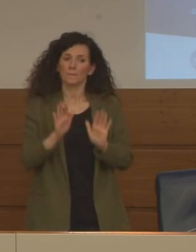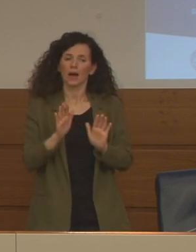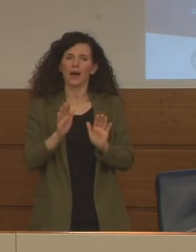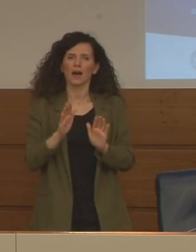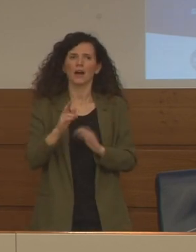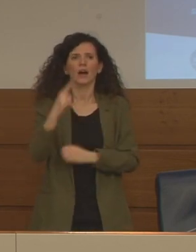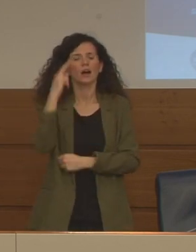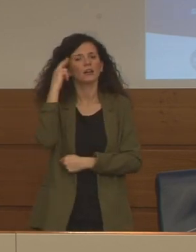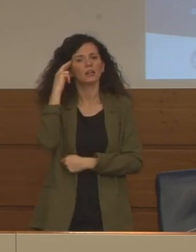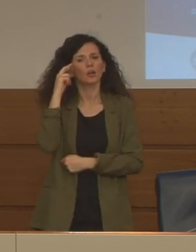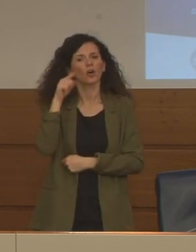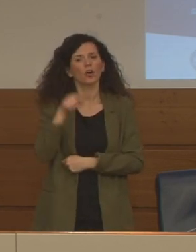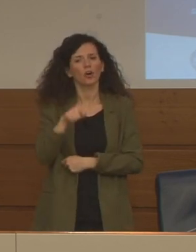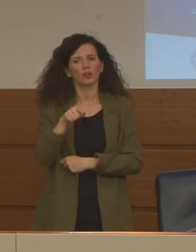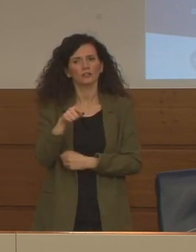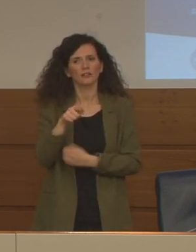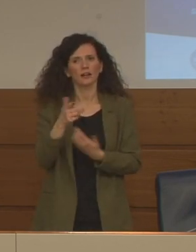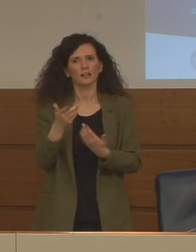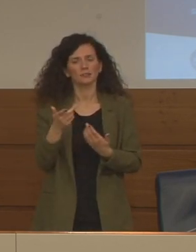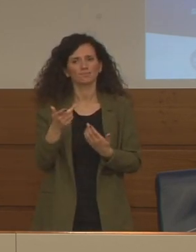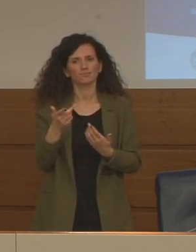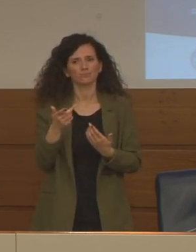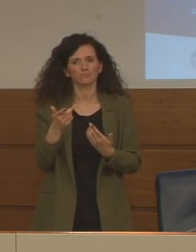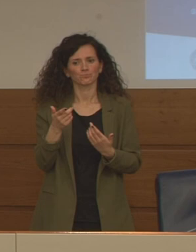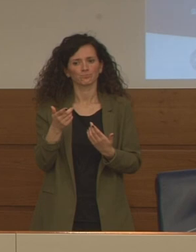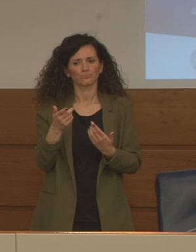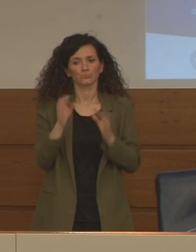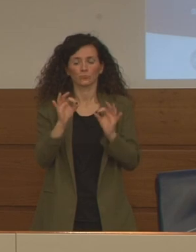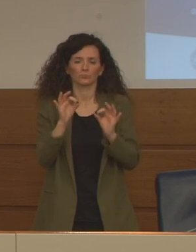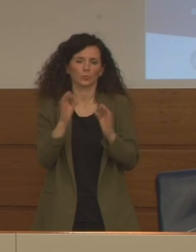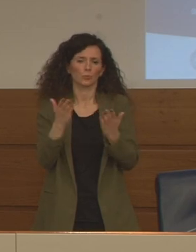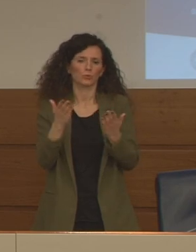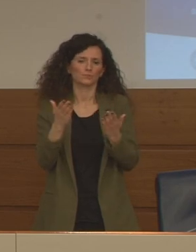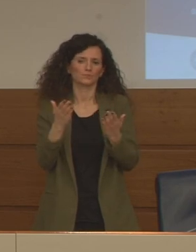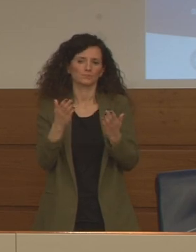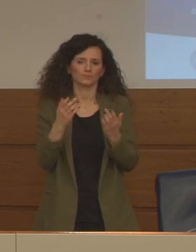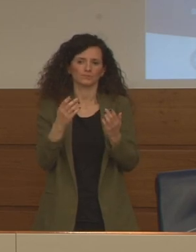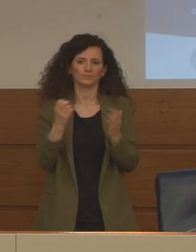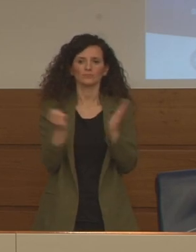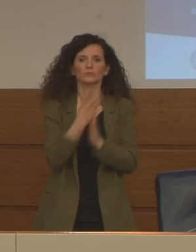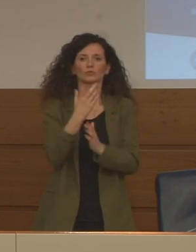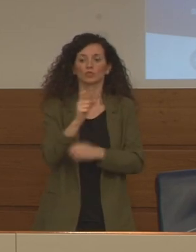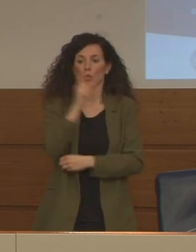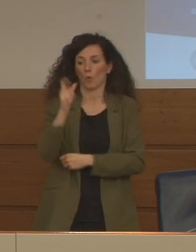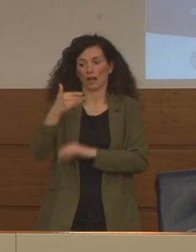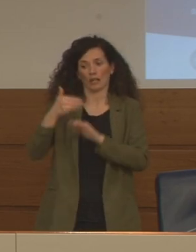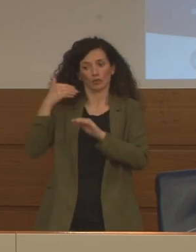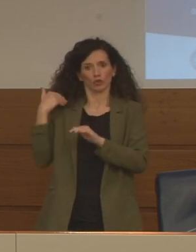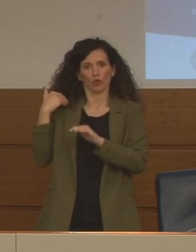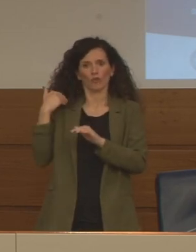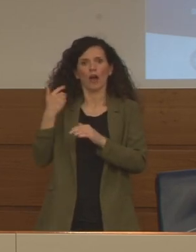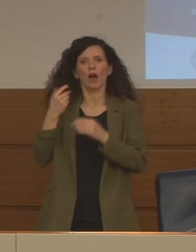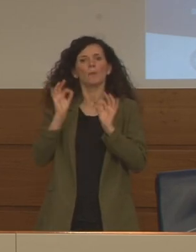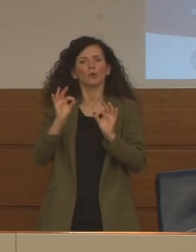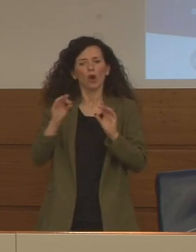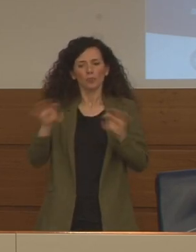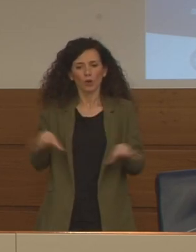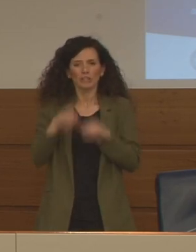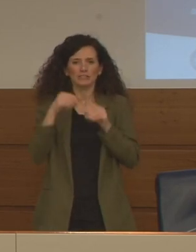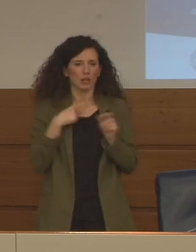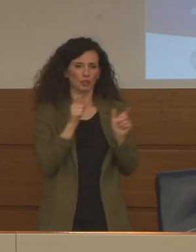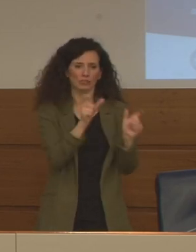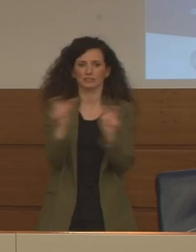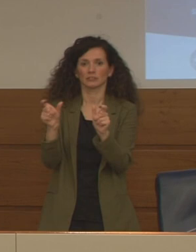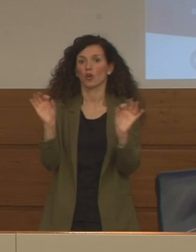è un portato di un tempo di qualche giorni di qualche giorno fa cioè prima che venissero adottate le misure è vero che a